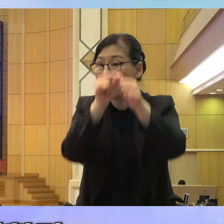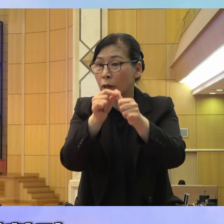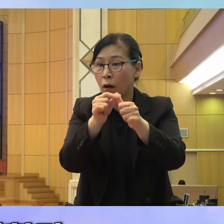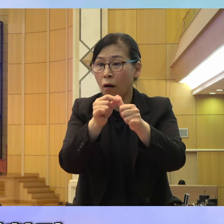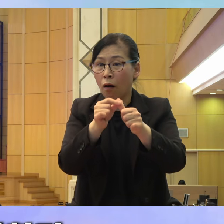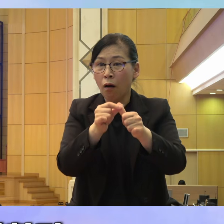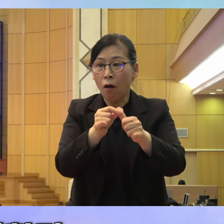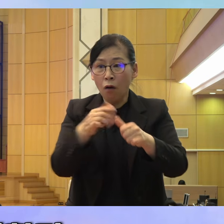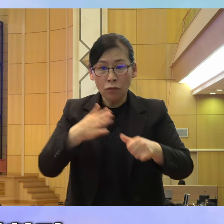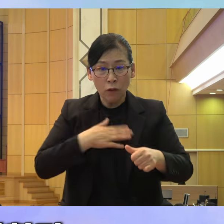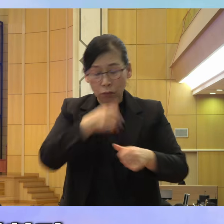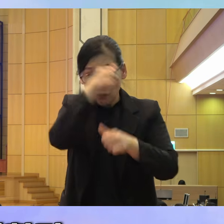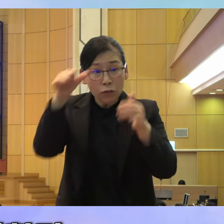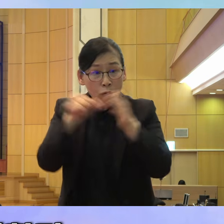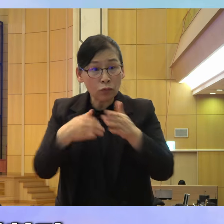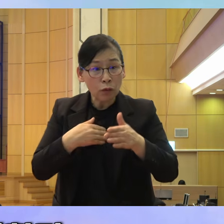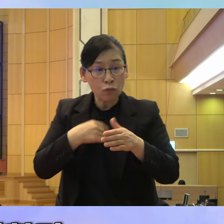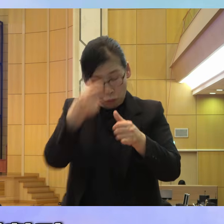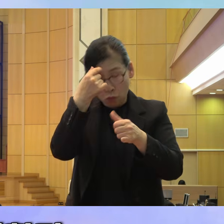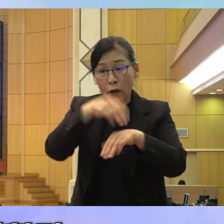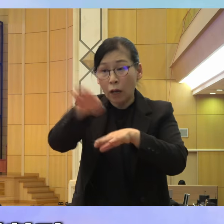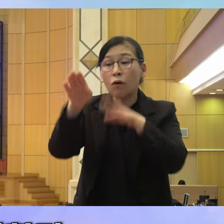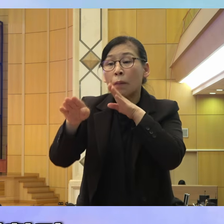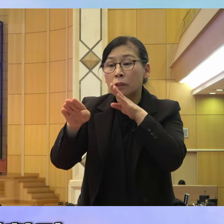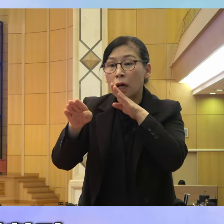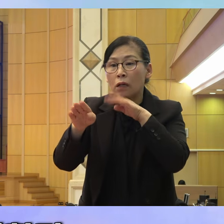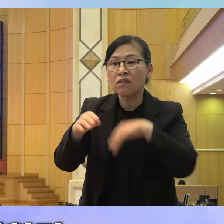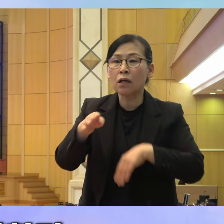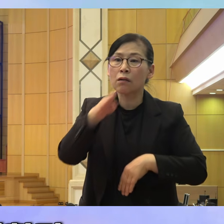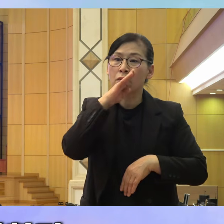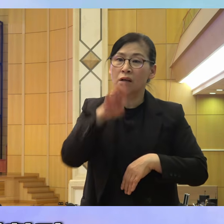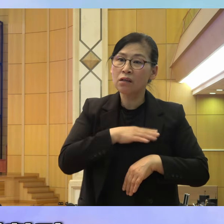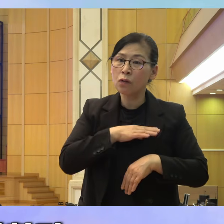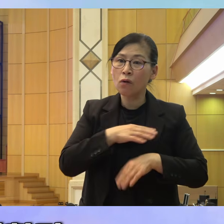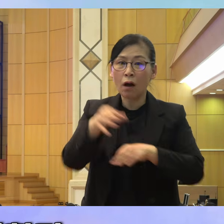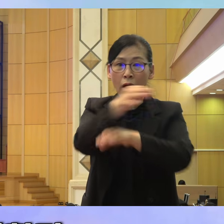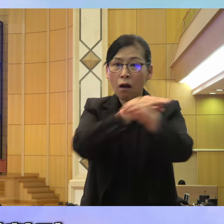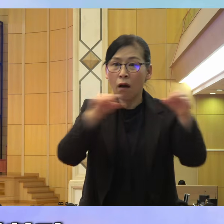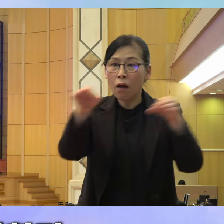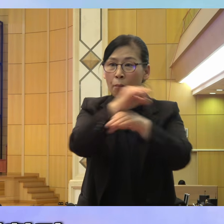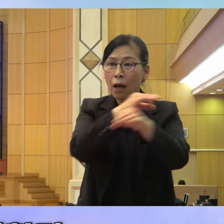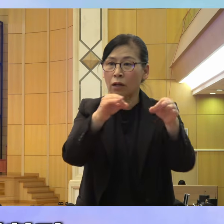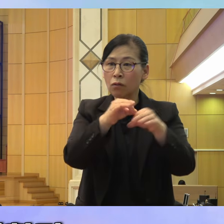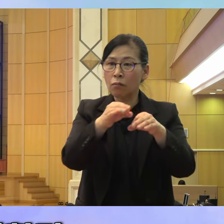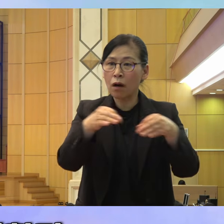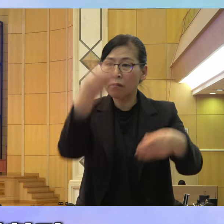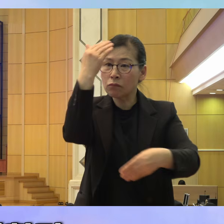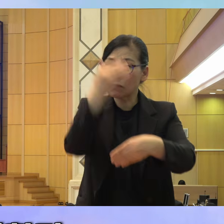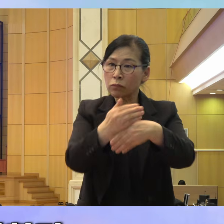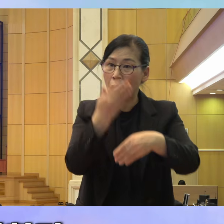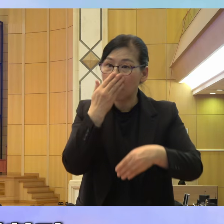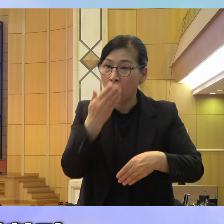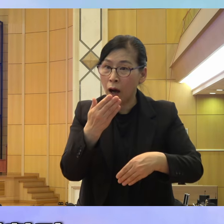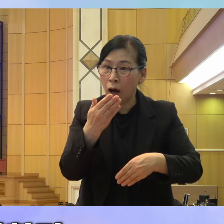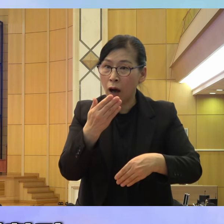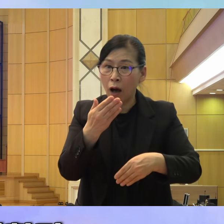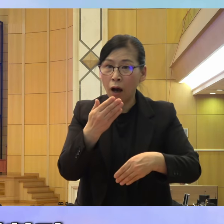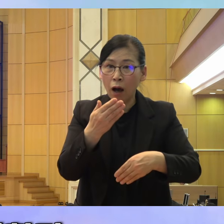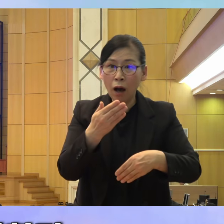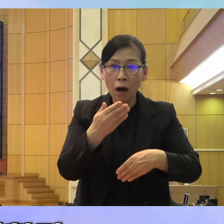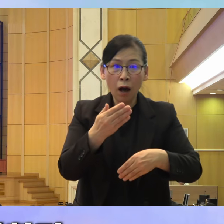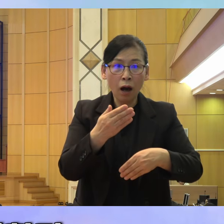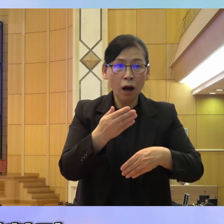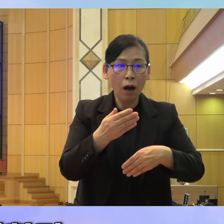이러니까 자기도 교회 가는데, 주일날이면 교회 가는데, 주일날이면, 일요일날이면 백화점은 더 잘 되잖아. 쉬는 날